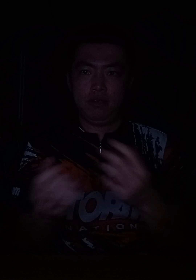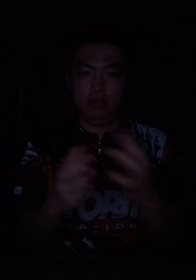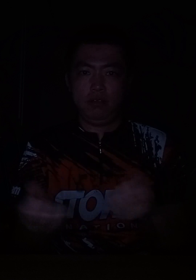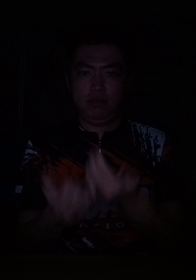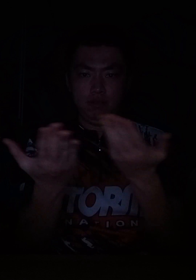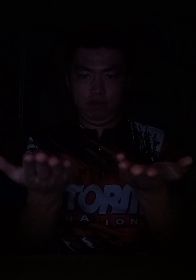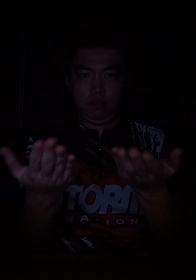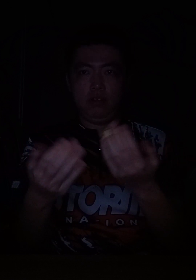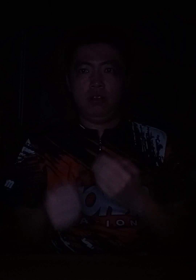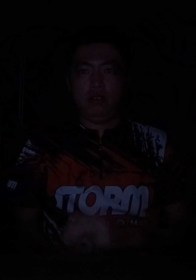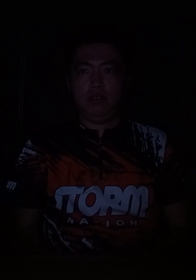취재했습니다.